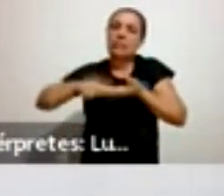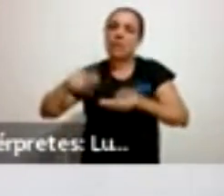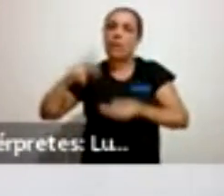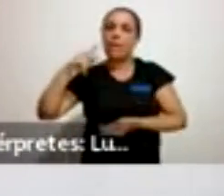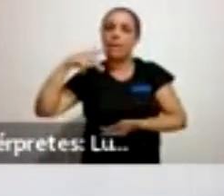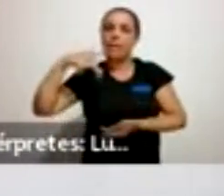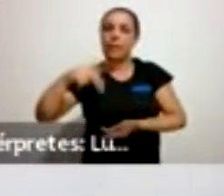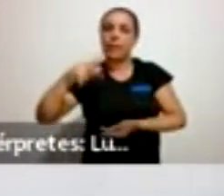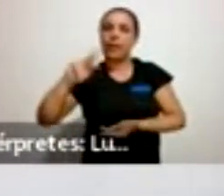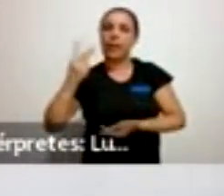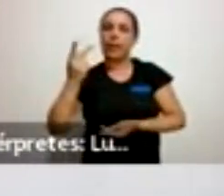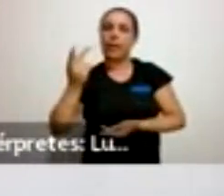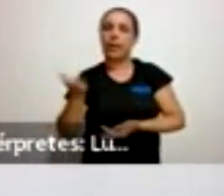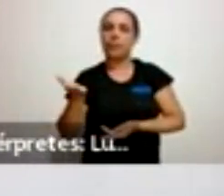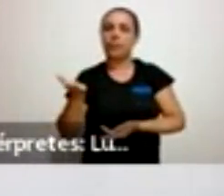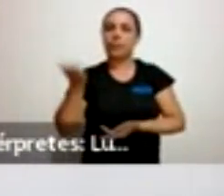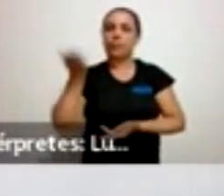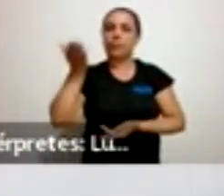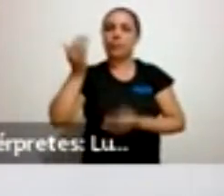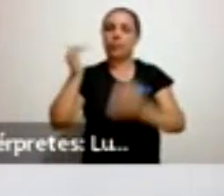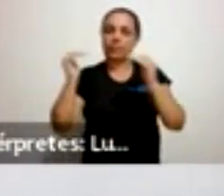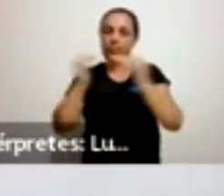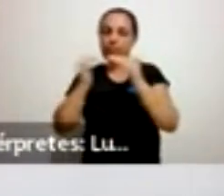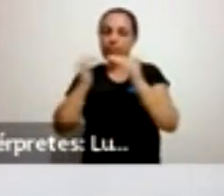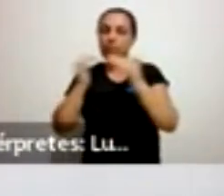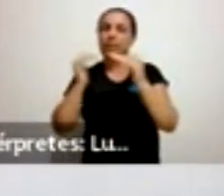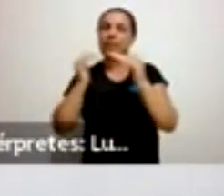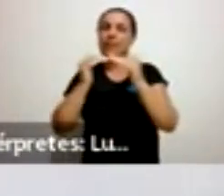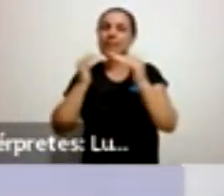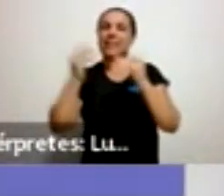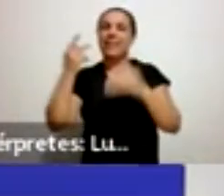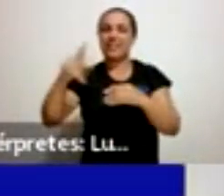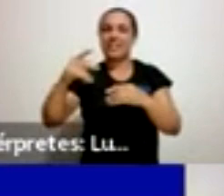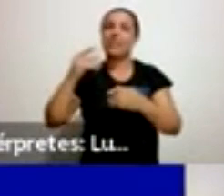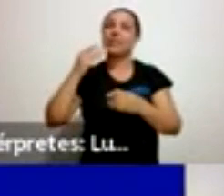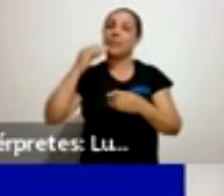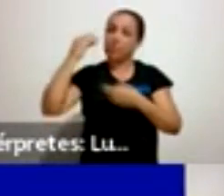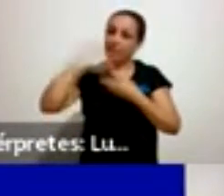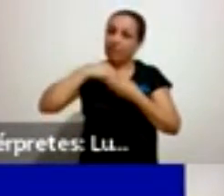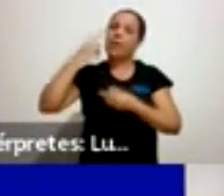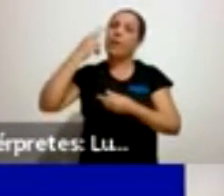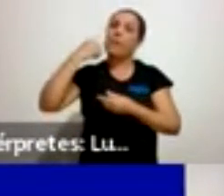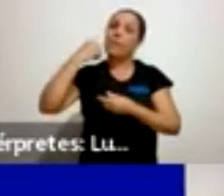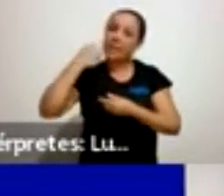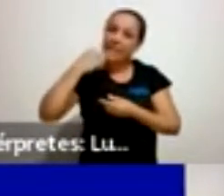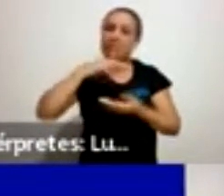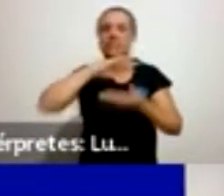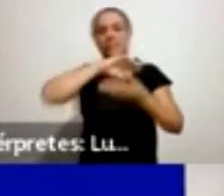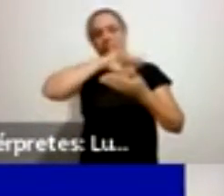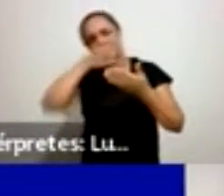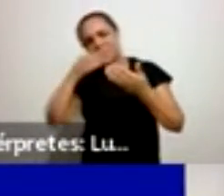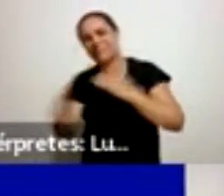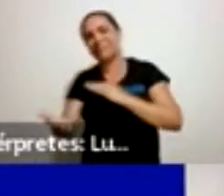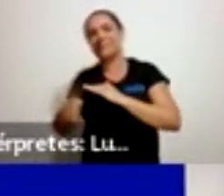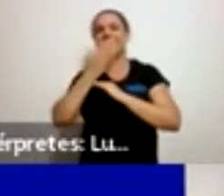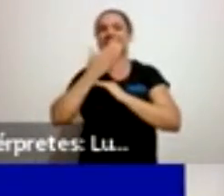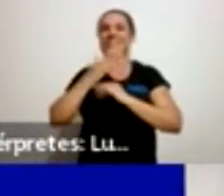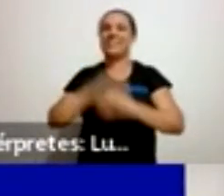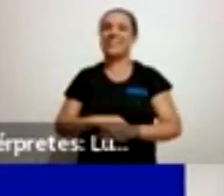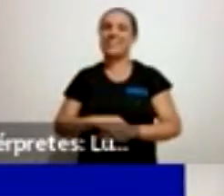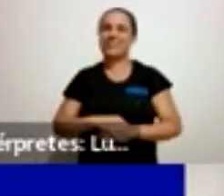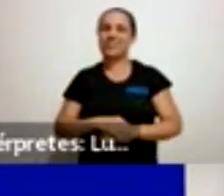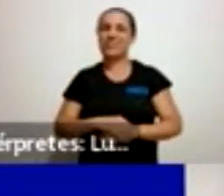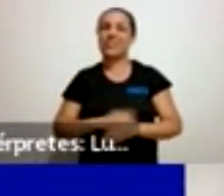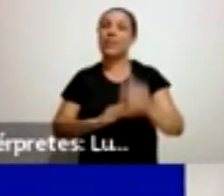densidade mineral óssea, aumento da oxigenação sanguínea e o aumento dos minerais através do top H+. O silocimol, vou frisar muito